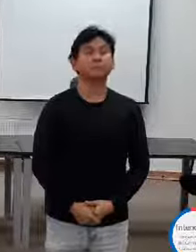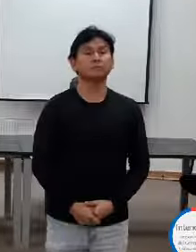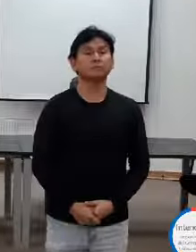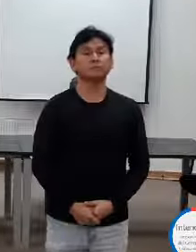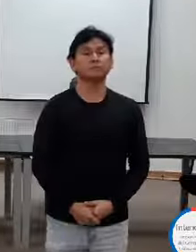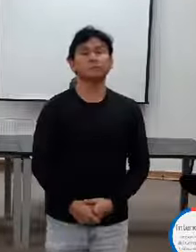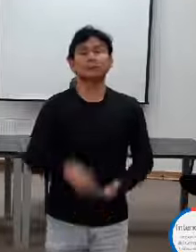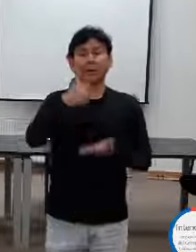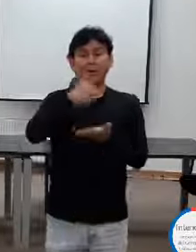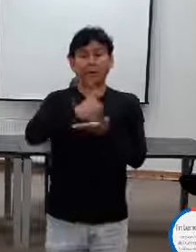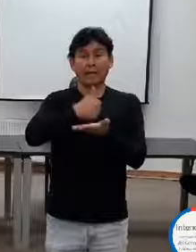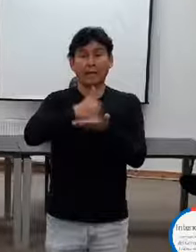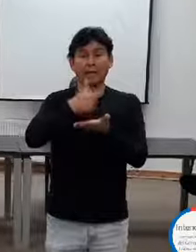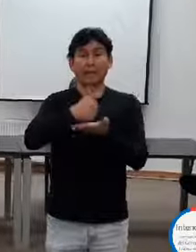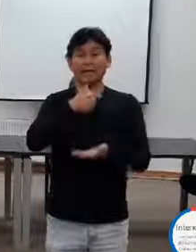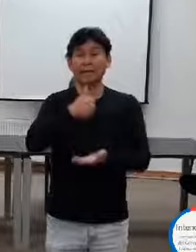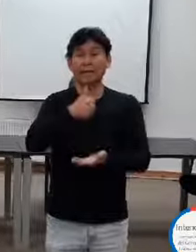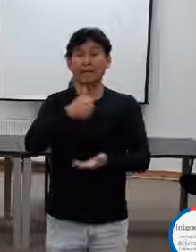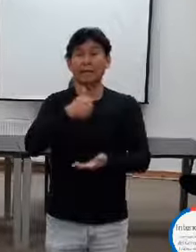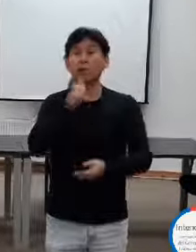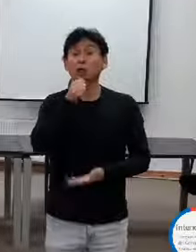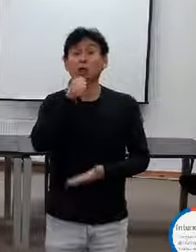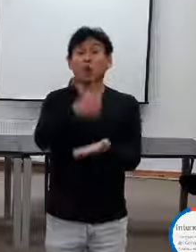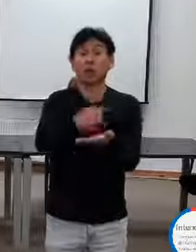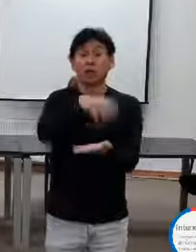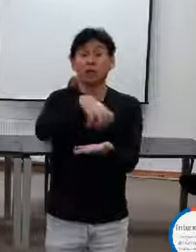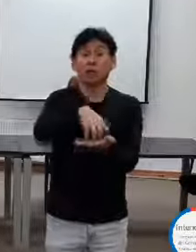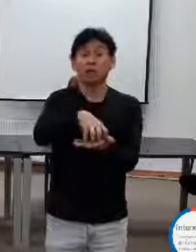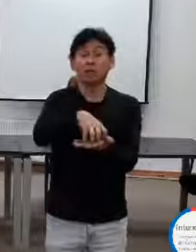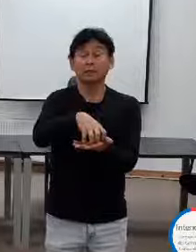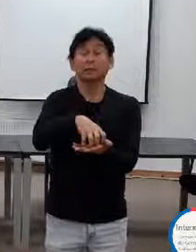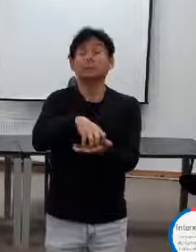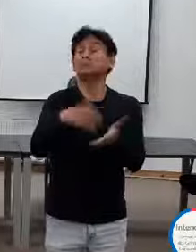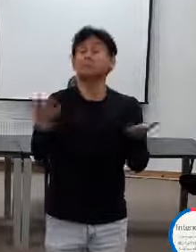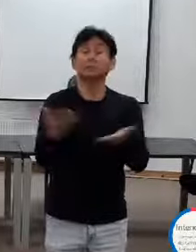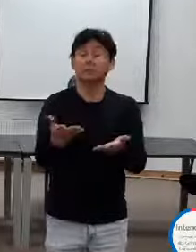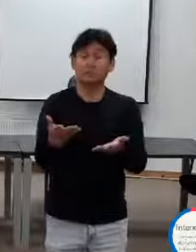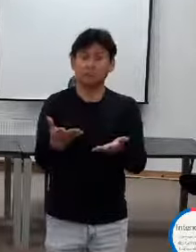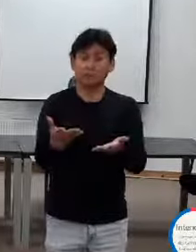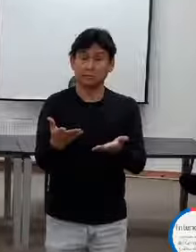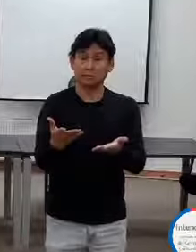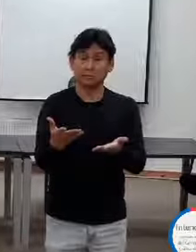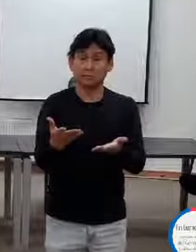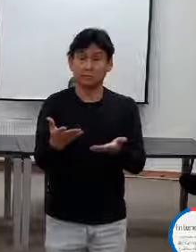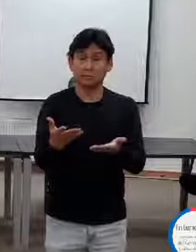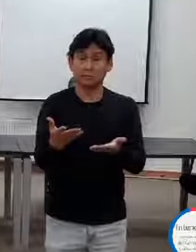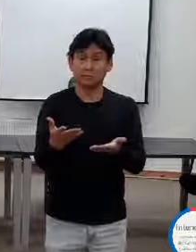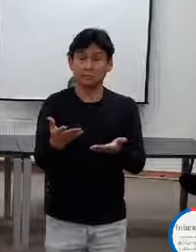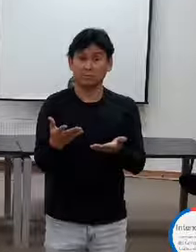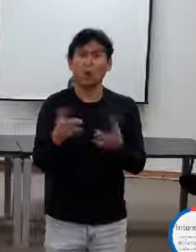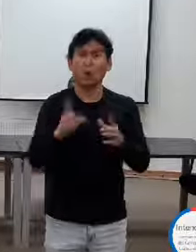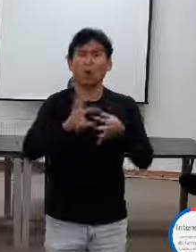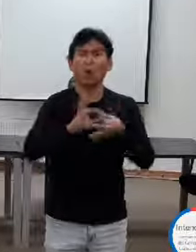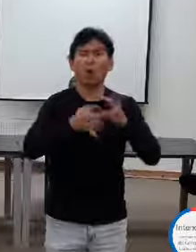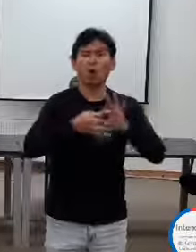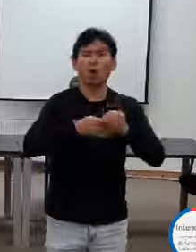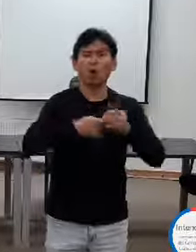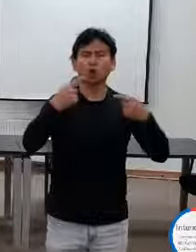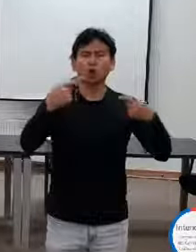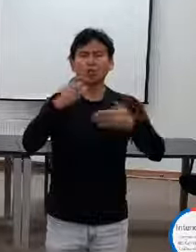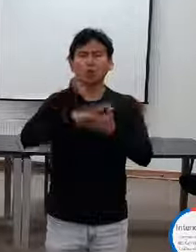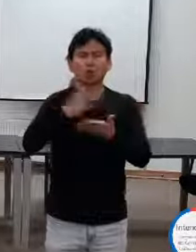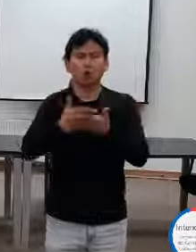El alcalde de Cochran, Intendente, y el Consejo Municipal solicitan un cordón sanitario en